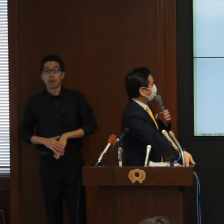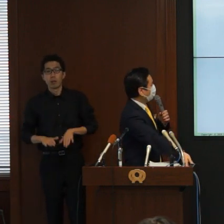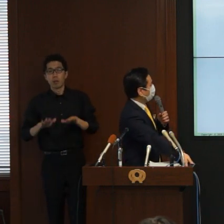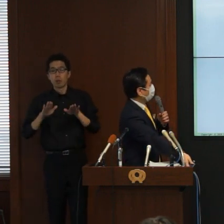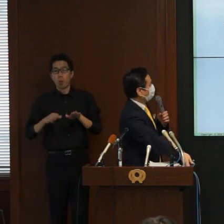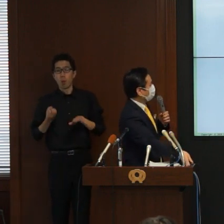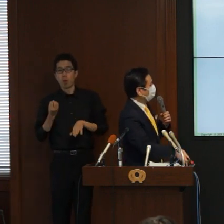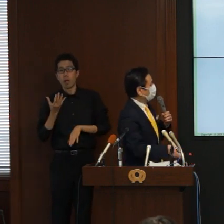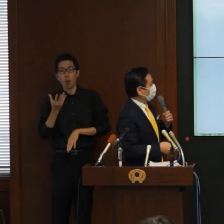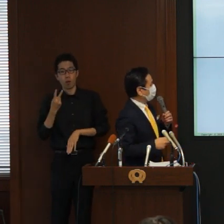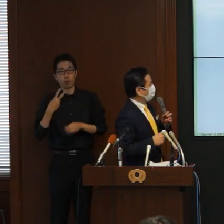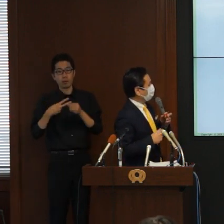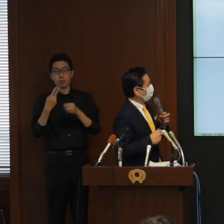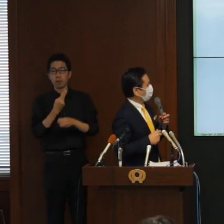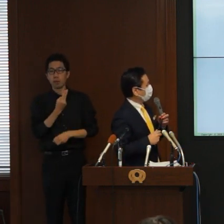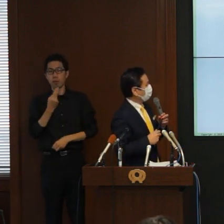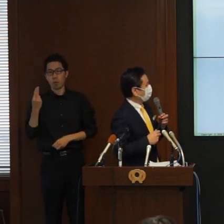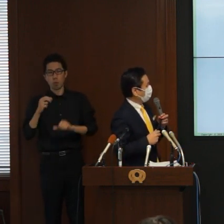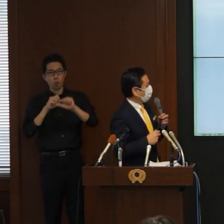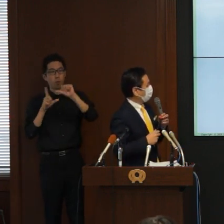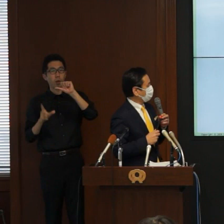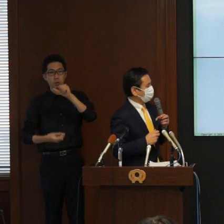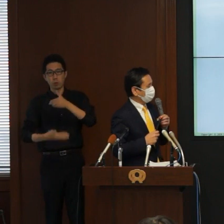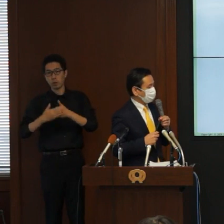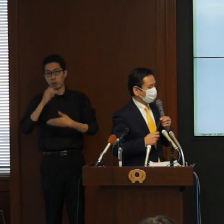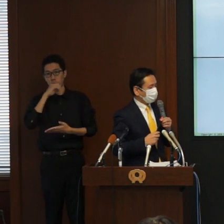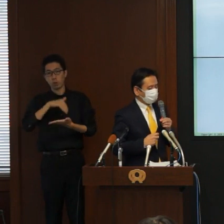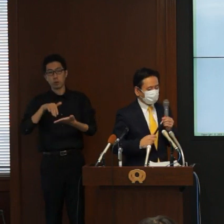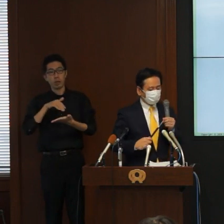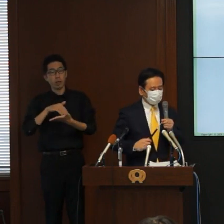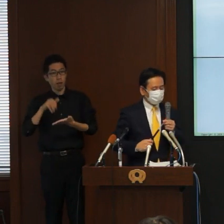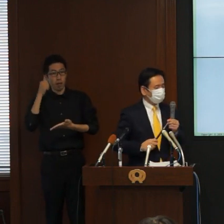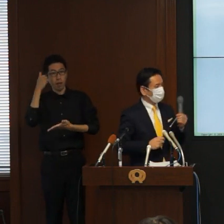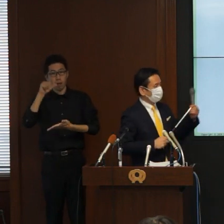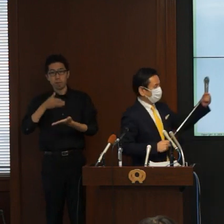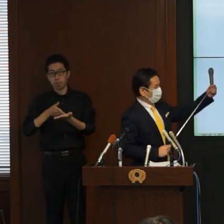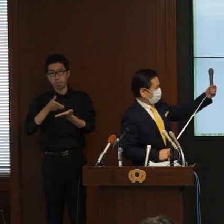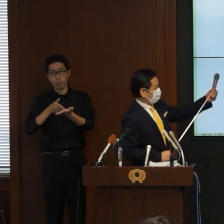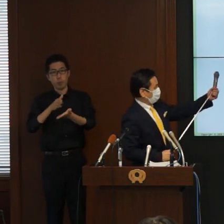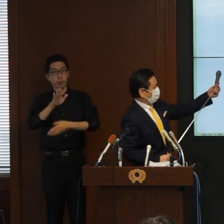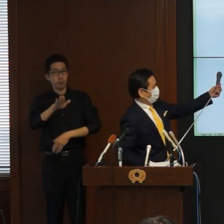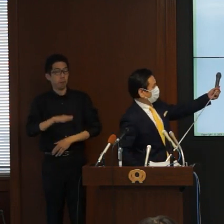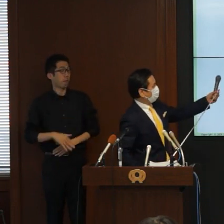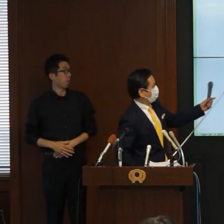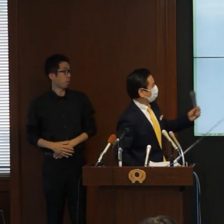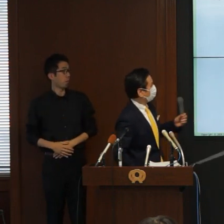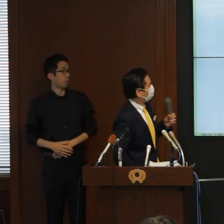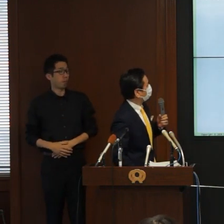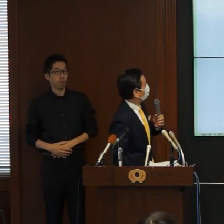和2年度5月補正予算案について、説明させていただきたいと思います。